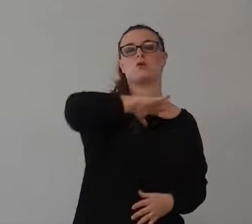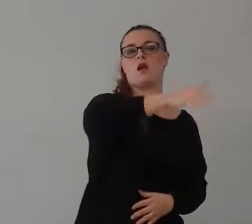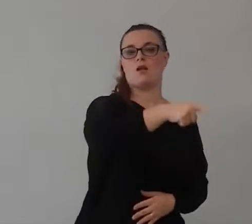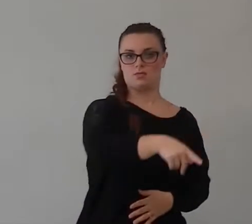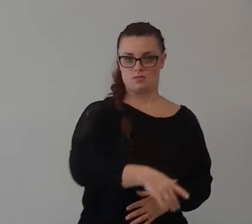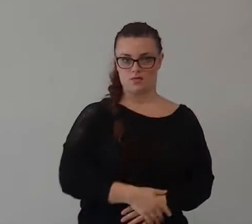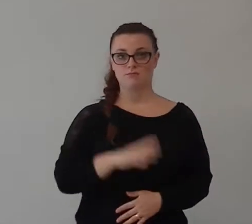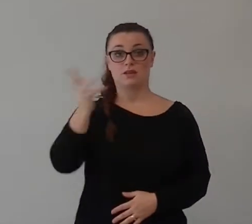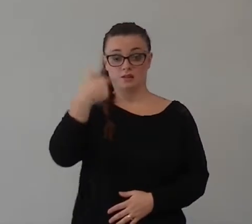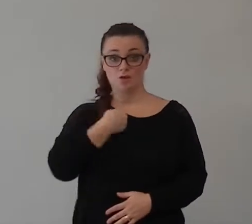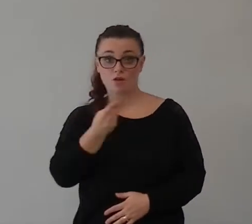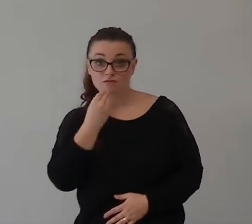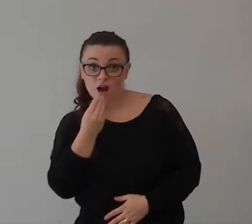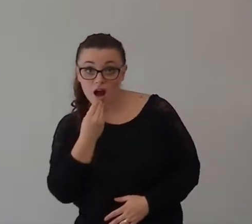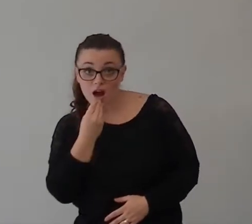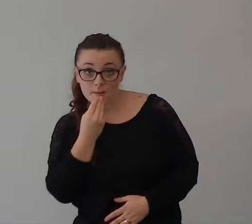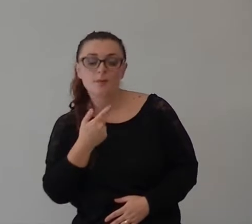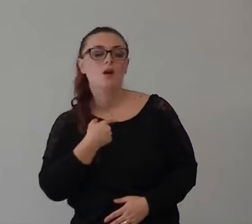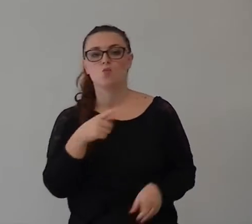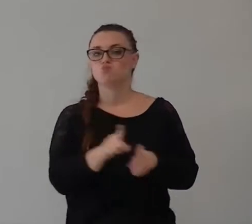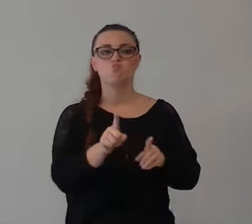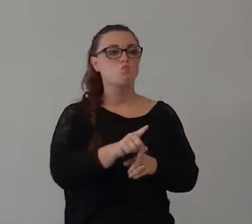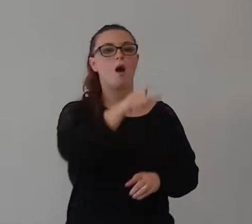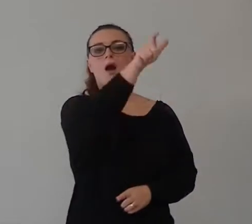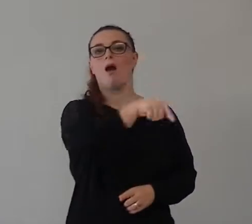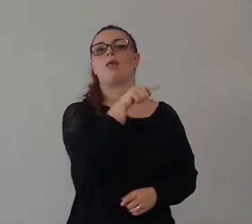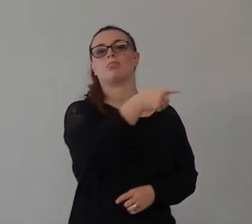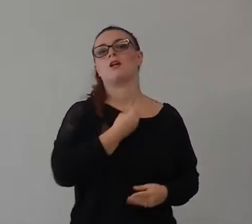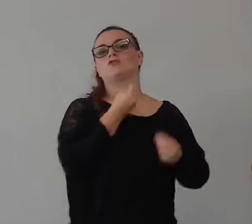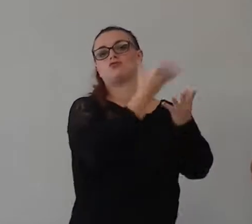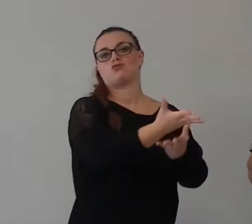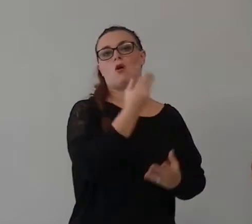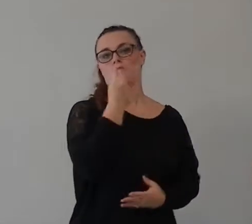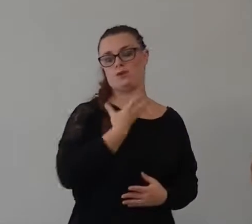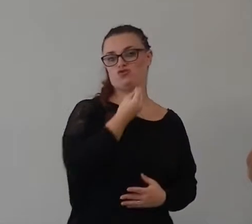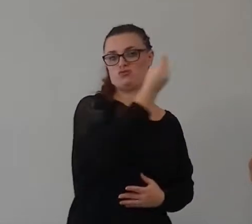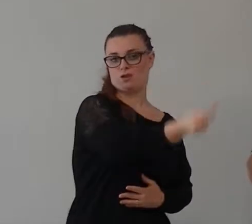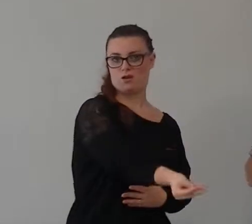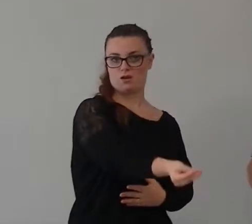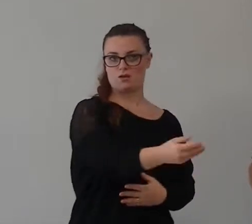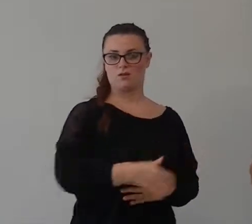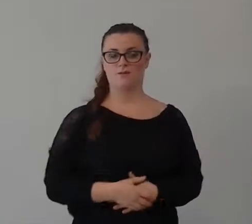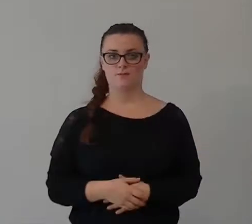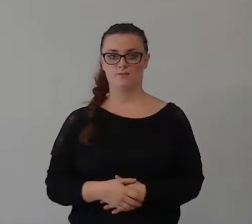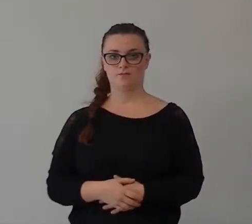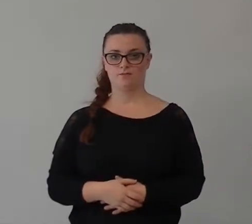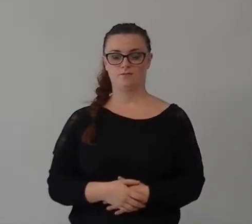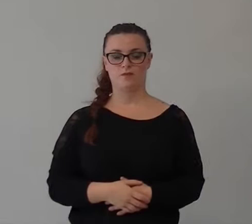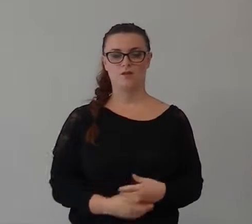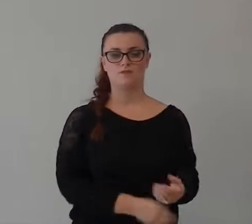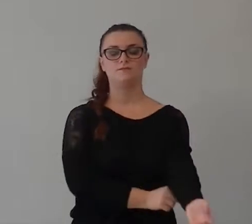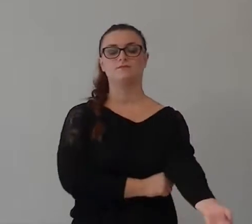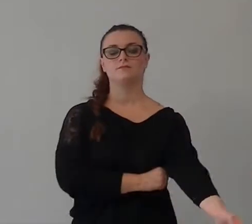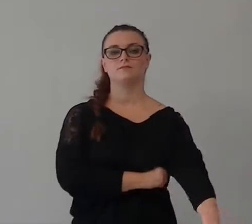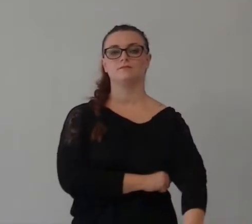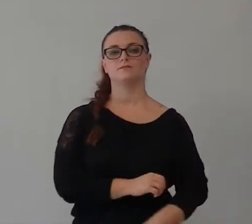a Marco e lo faccio mangiare. Non è che lo odio dicendo adesso ho fame, adesso mi punisco e non mangio. Questo